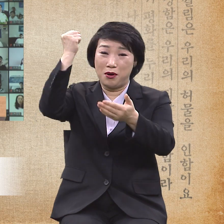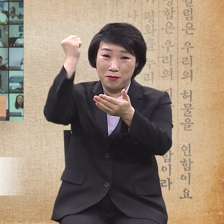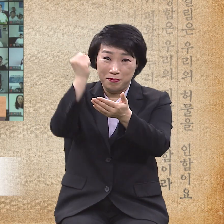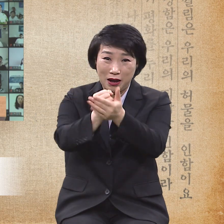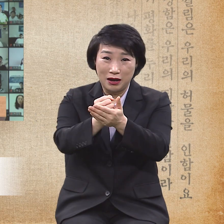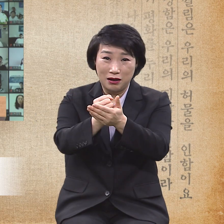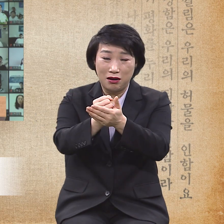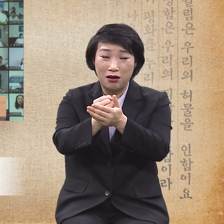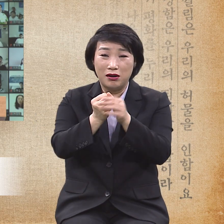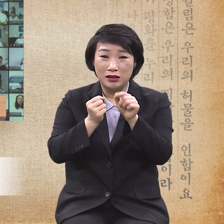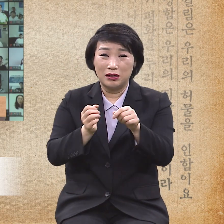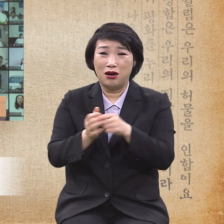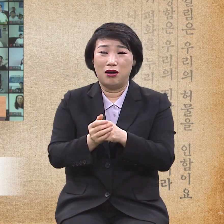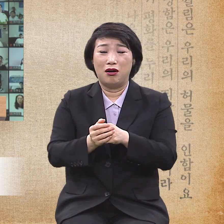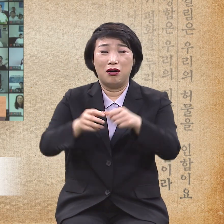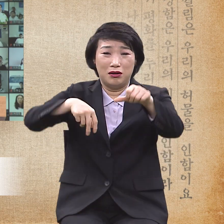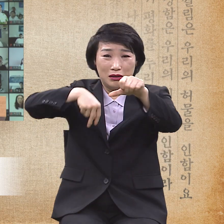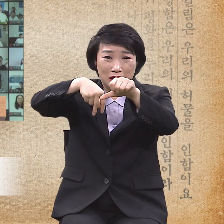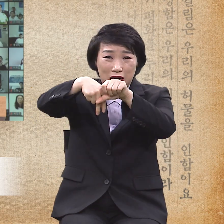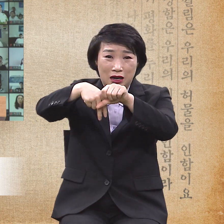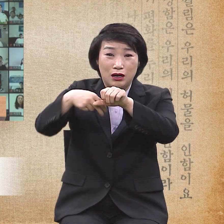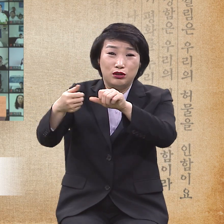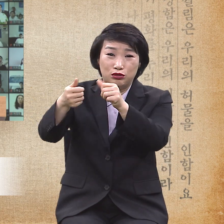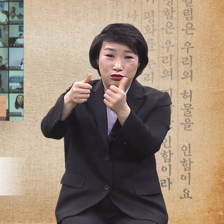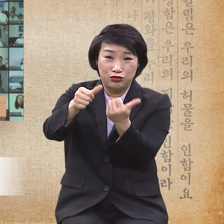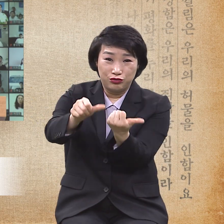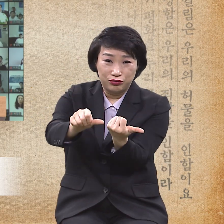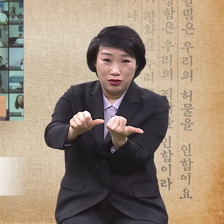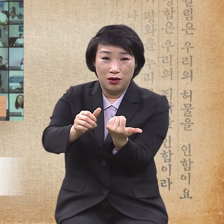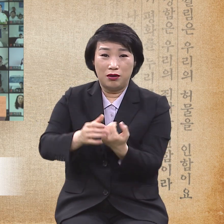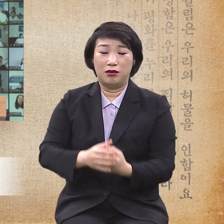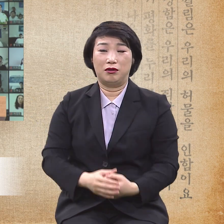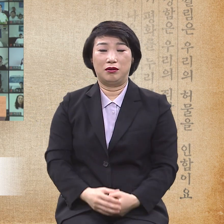십자가에 갈보리 언덕에서 달려 죽으시면서